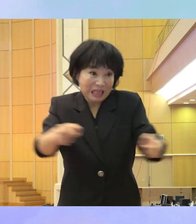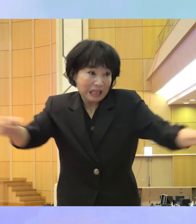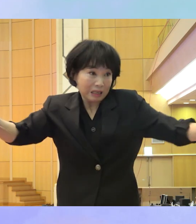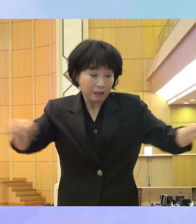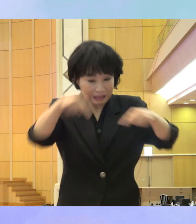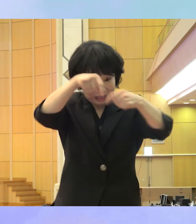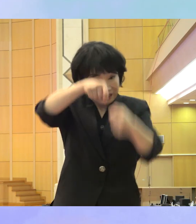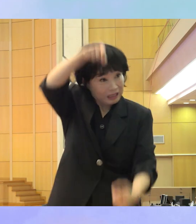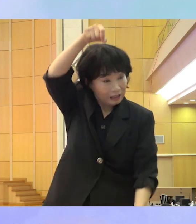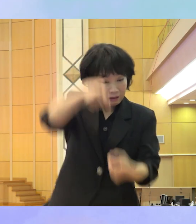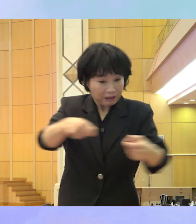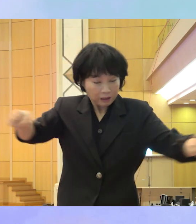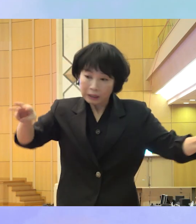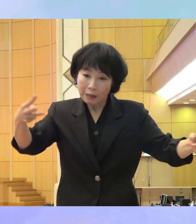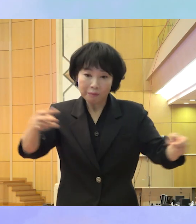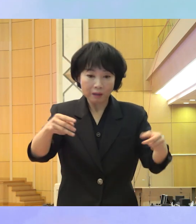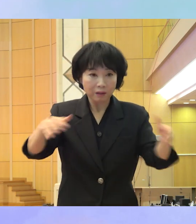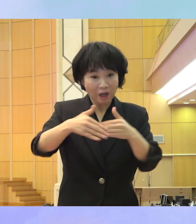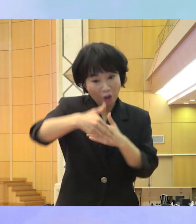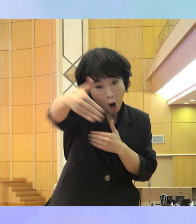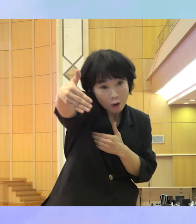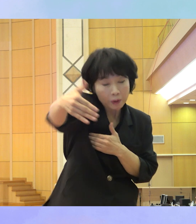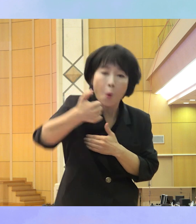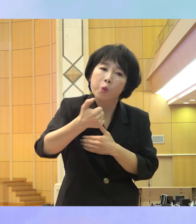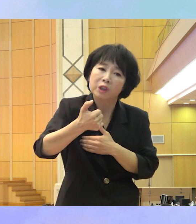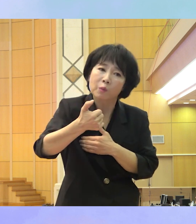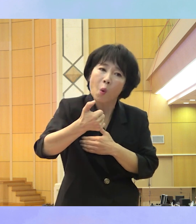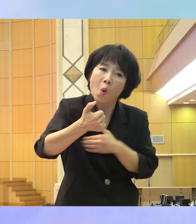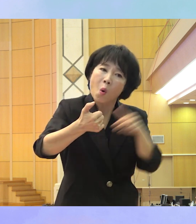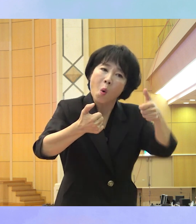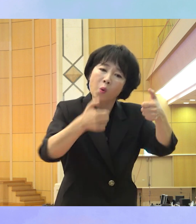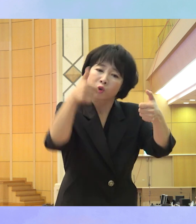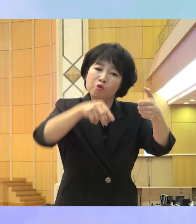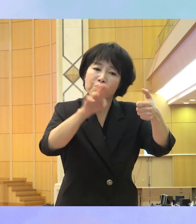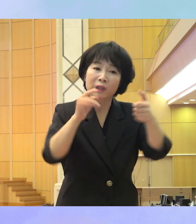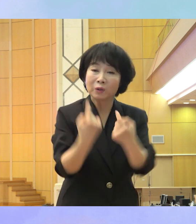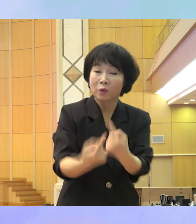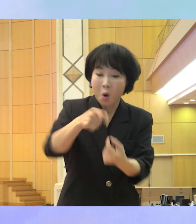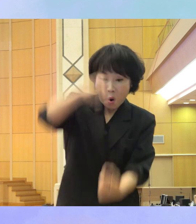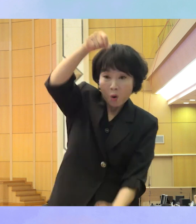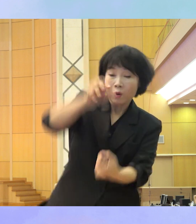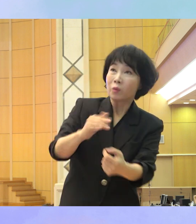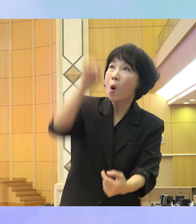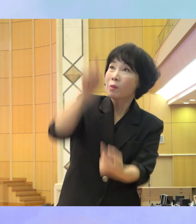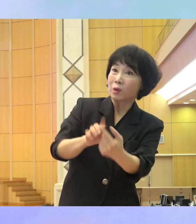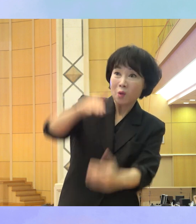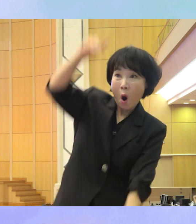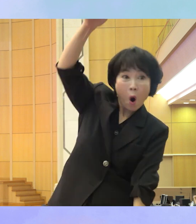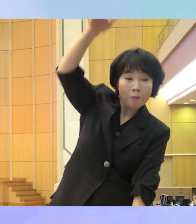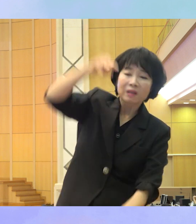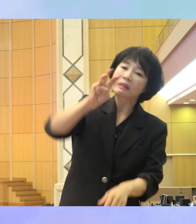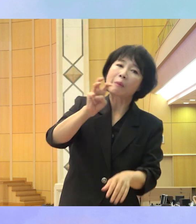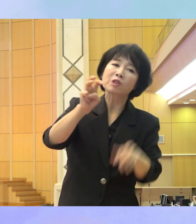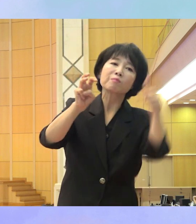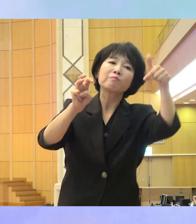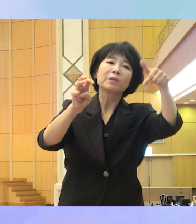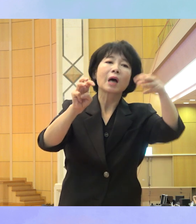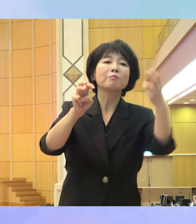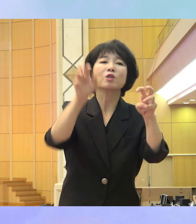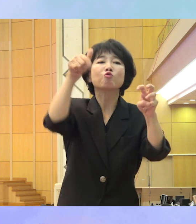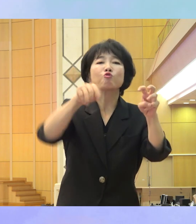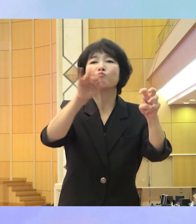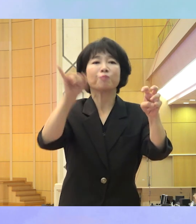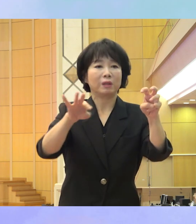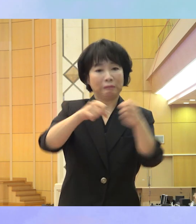넓이는 30규빗으로 50규빗으로 높이는 30규빗으로